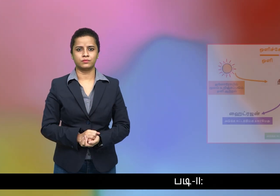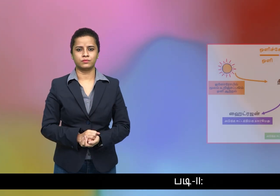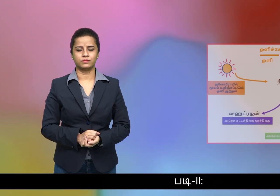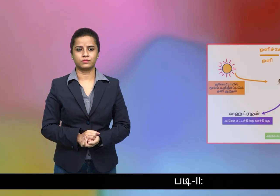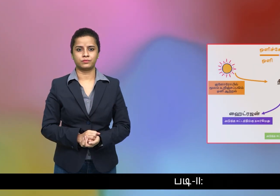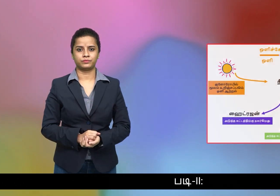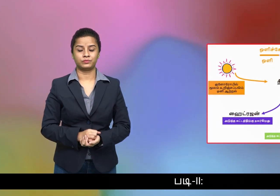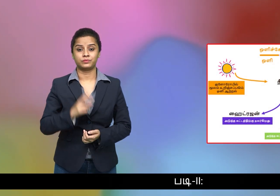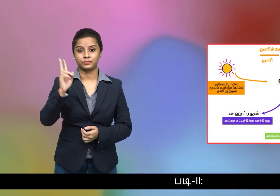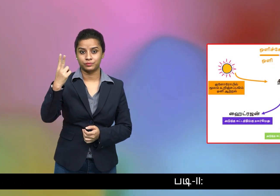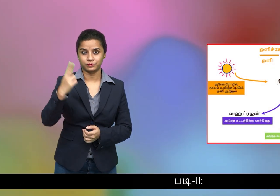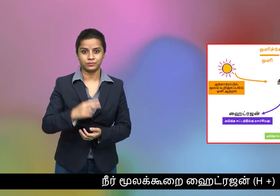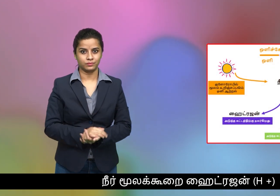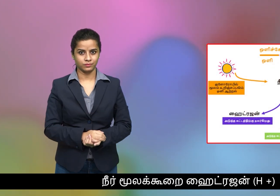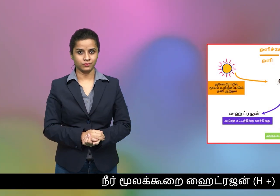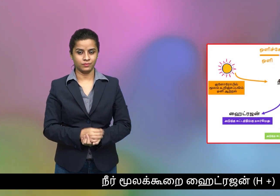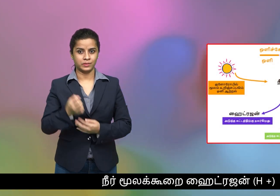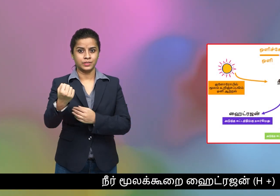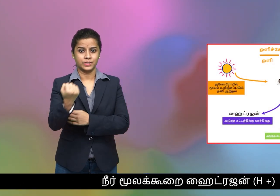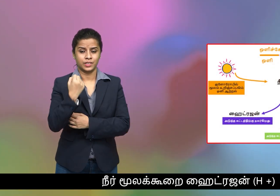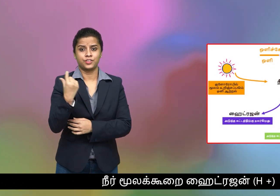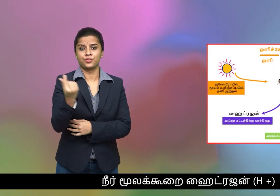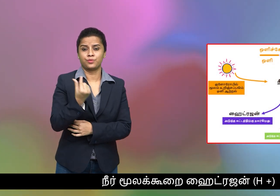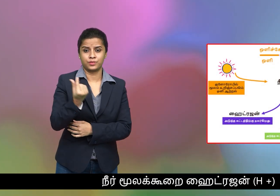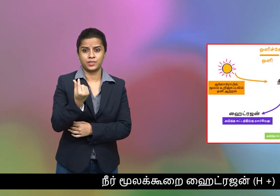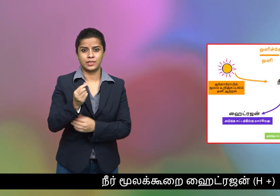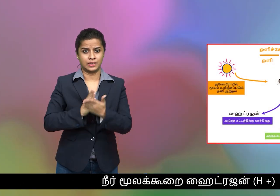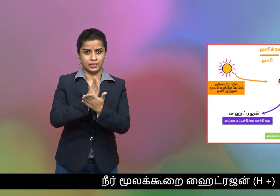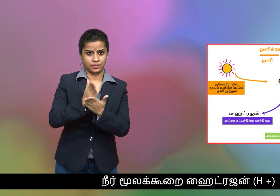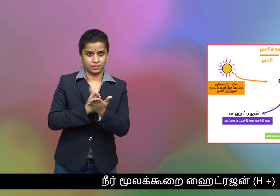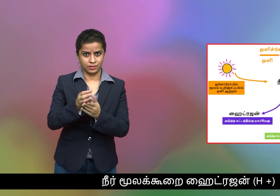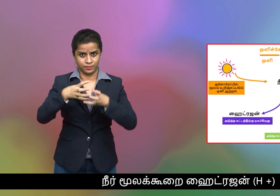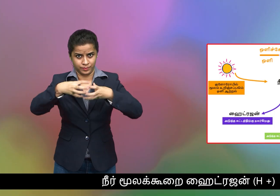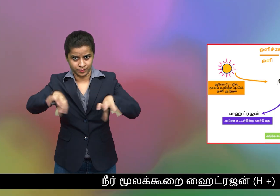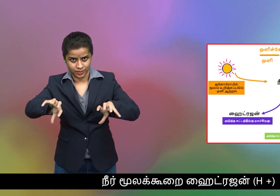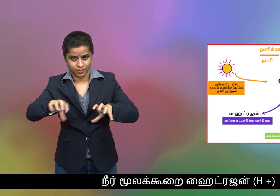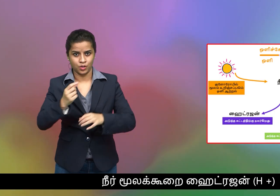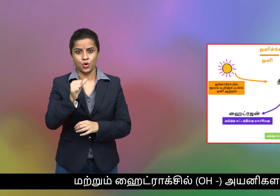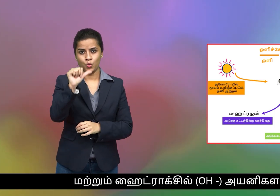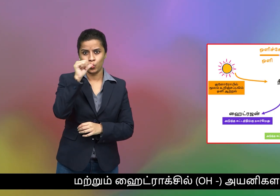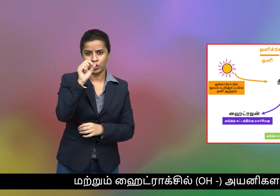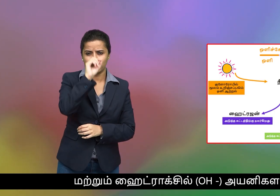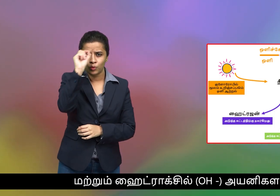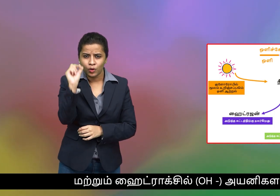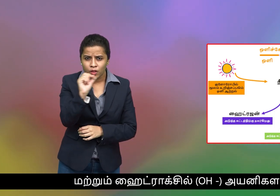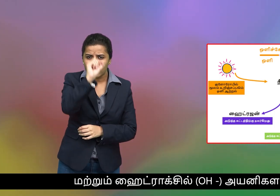படி 2. நீர் மூலக்கூறை ஹைட்ரஜன் அல்லது H+ மற்றும்